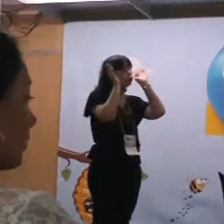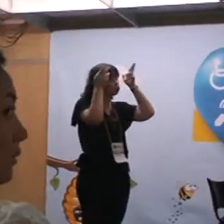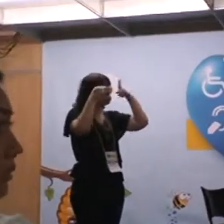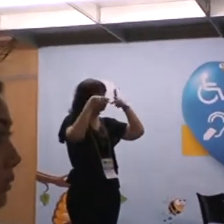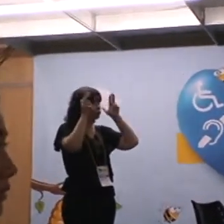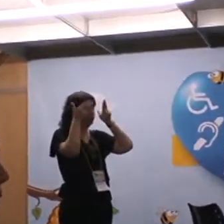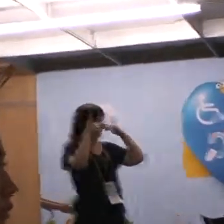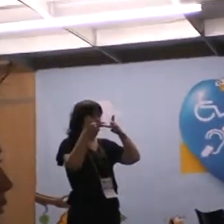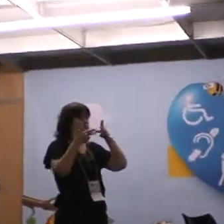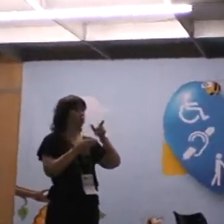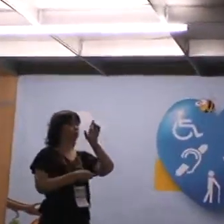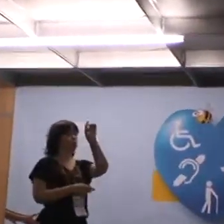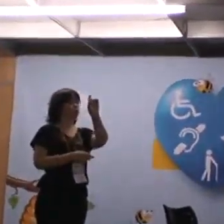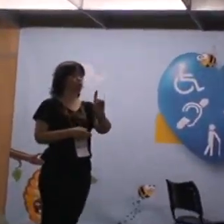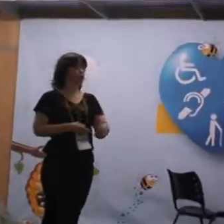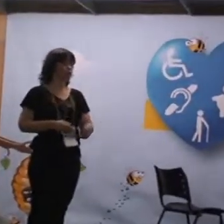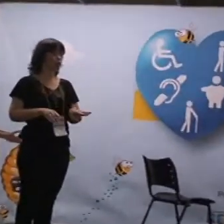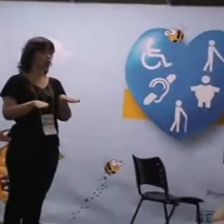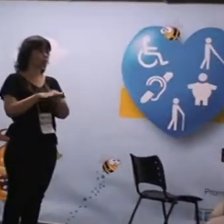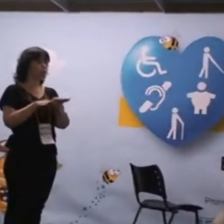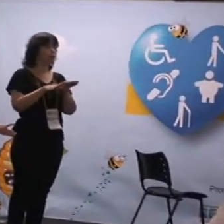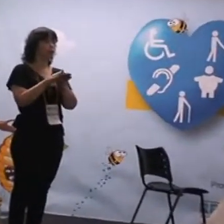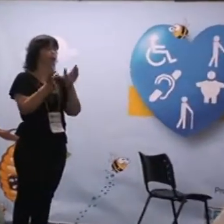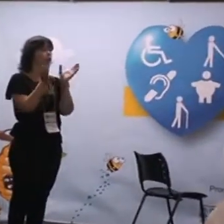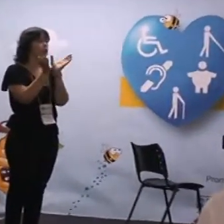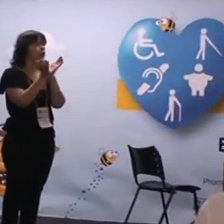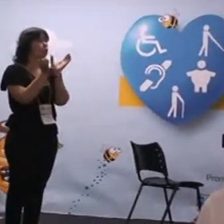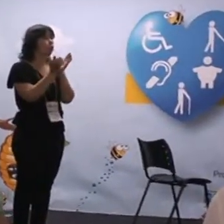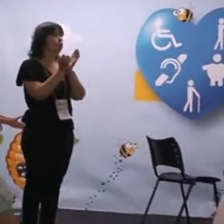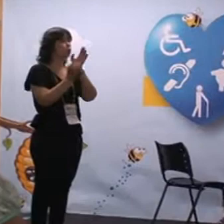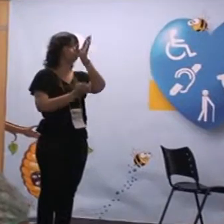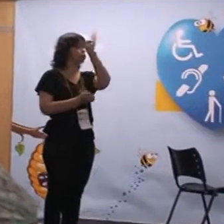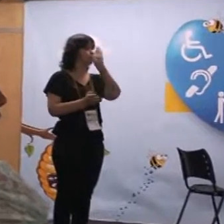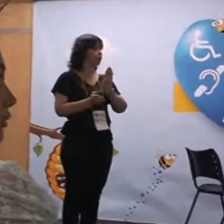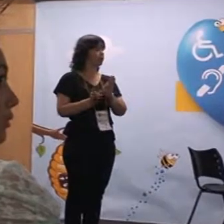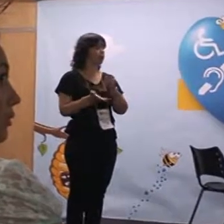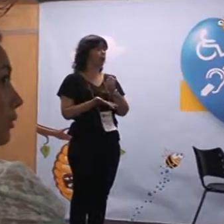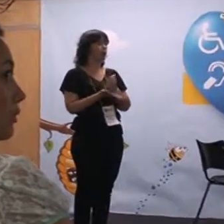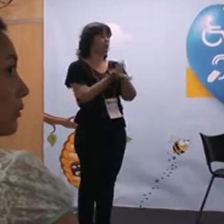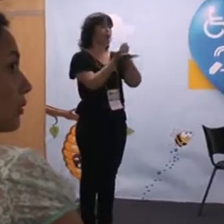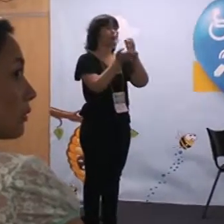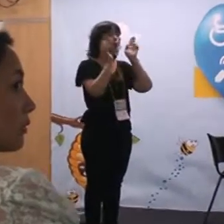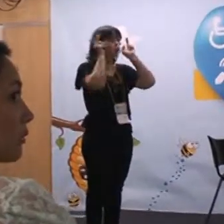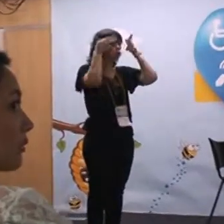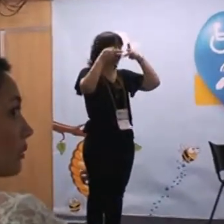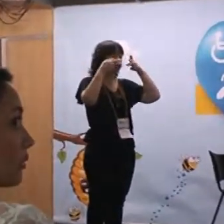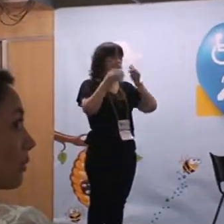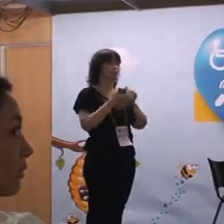e diretora do Grupo Social do Brasil de Acordo de Estudos Certos.